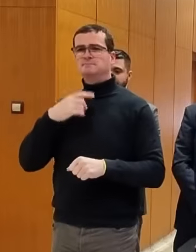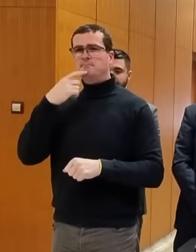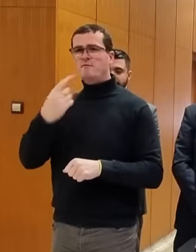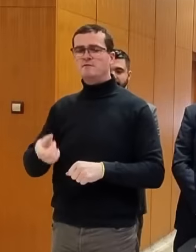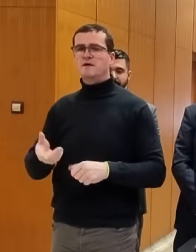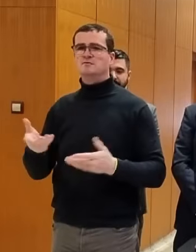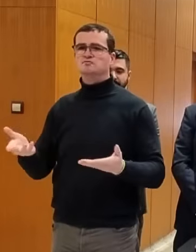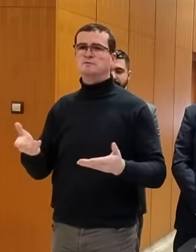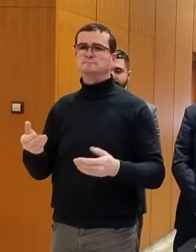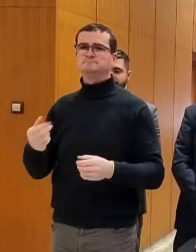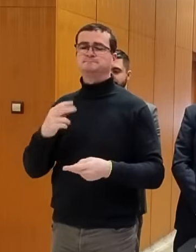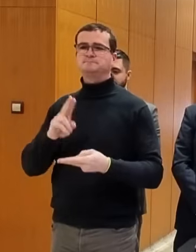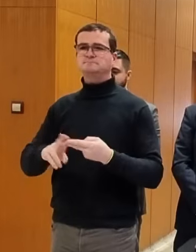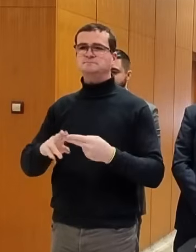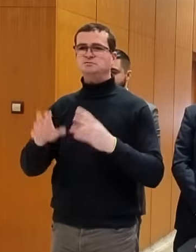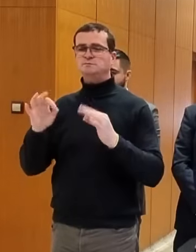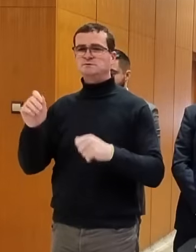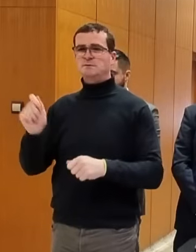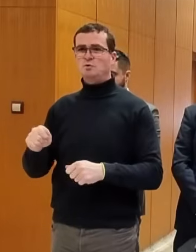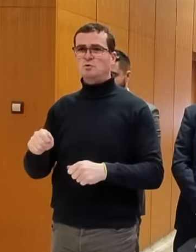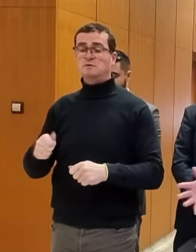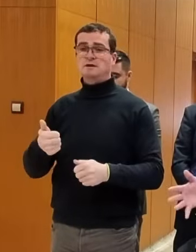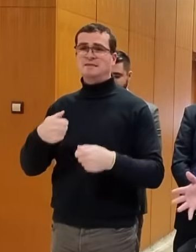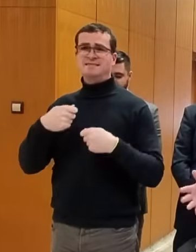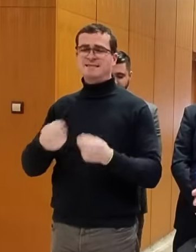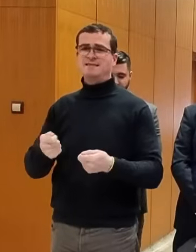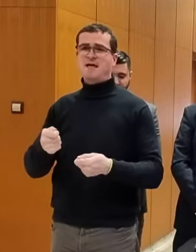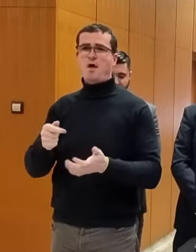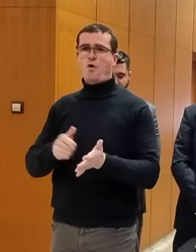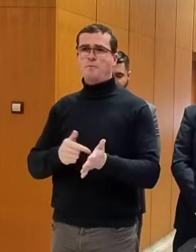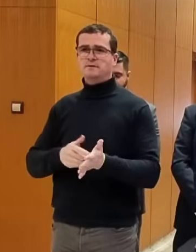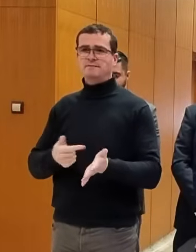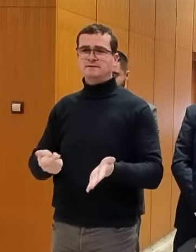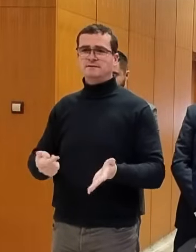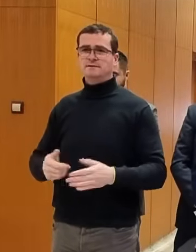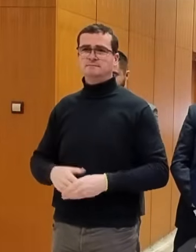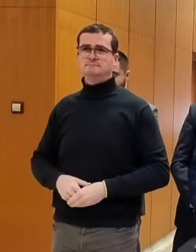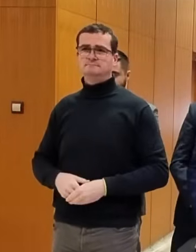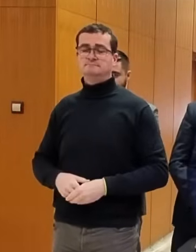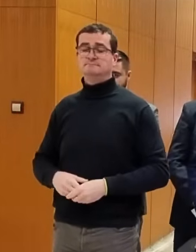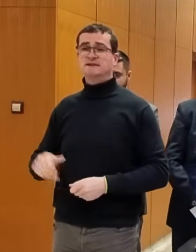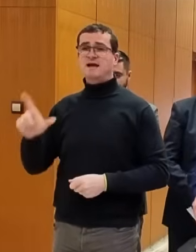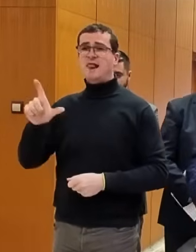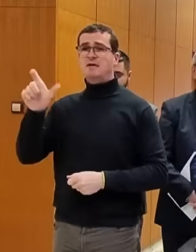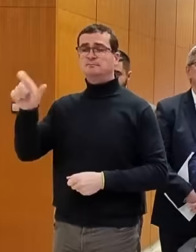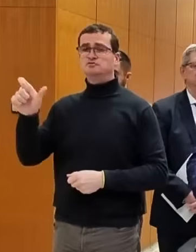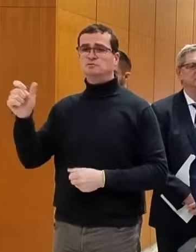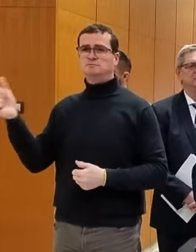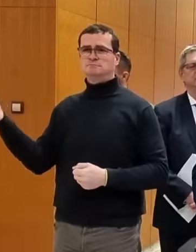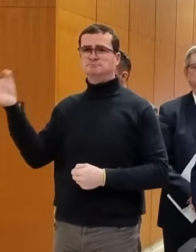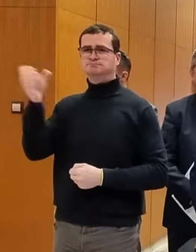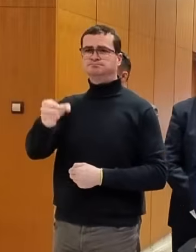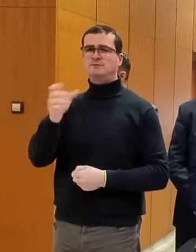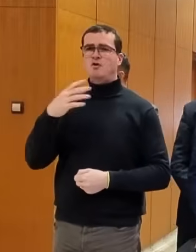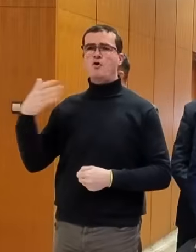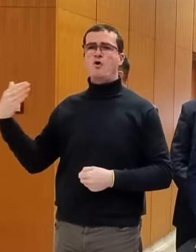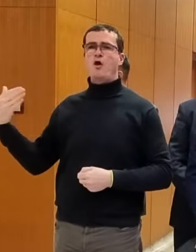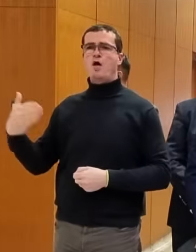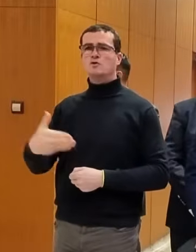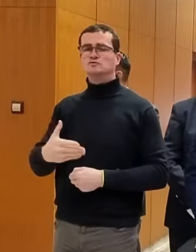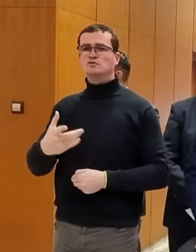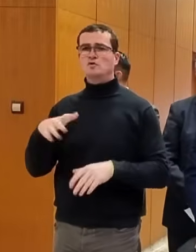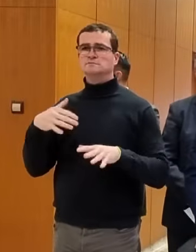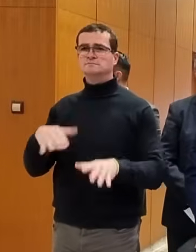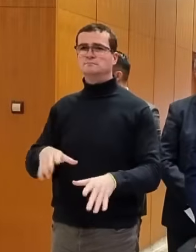že úrad špeciálnej prokuratúry sa jednoducho nedá opraviť. Lipšic tam vošiel ako losos z mora, sa